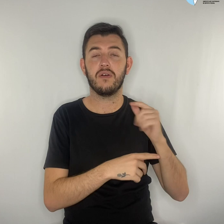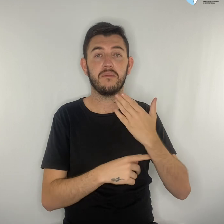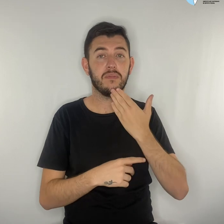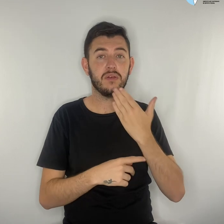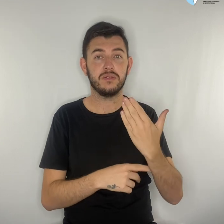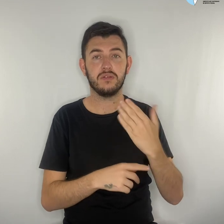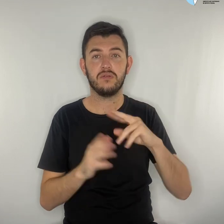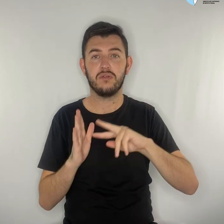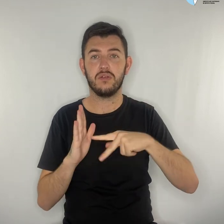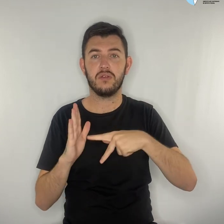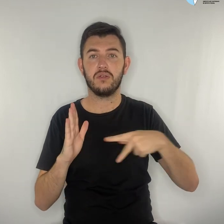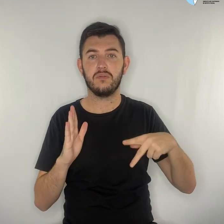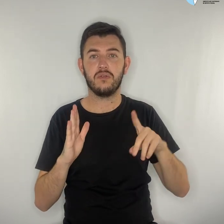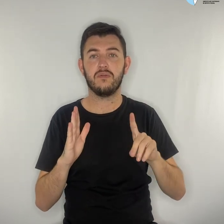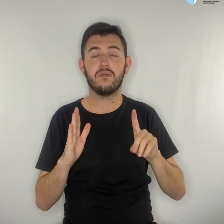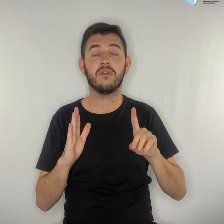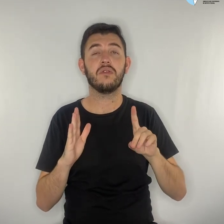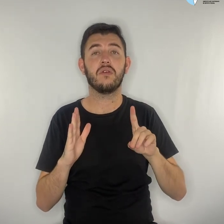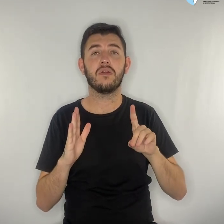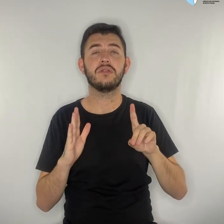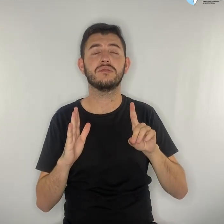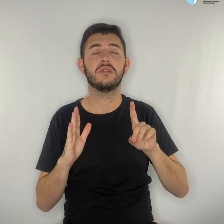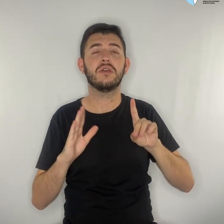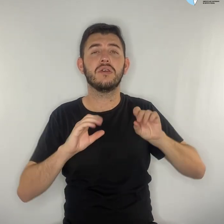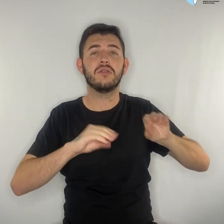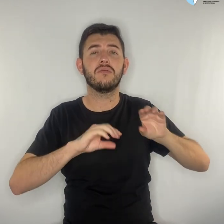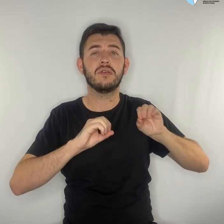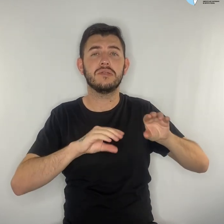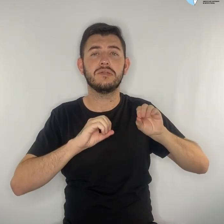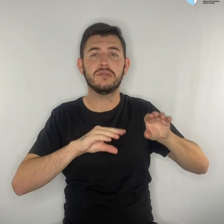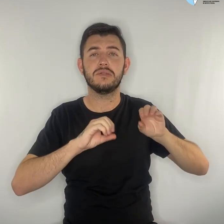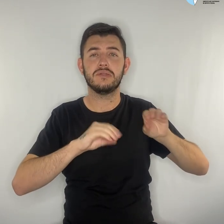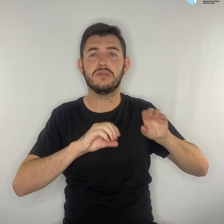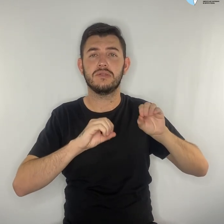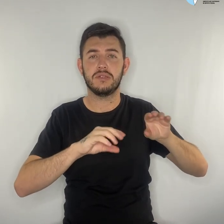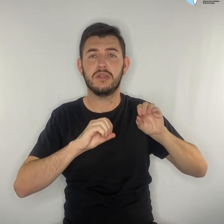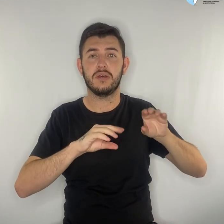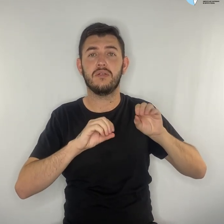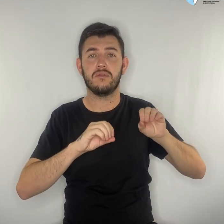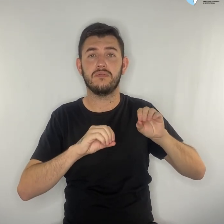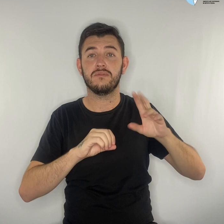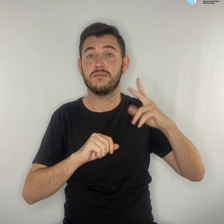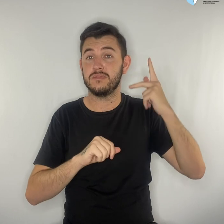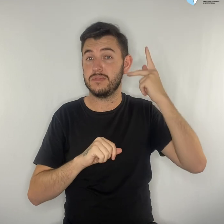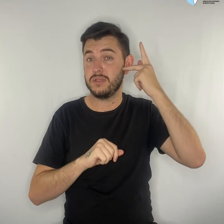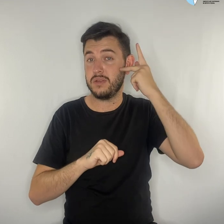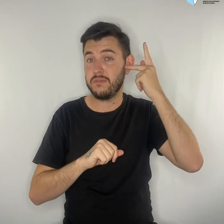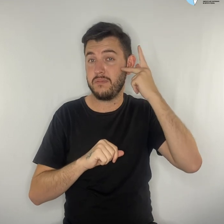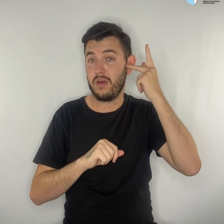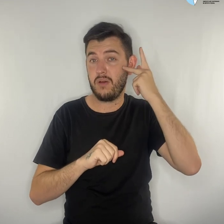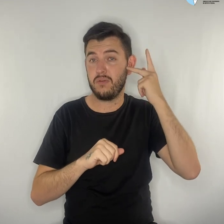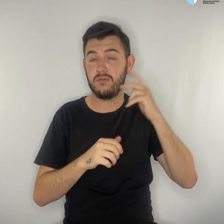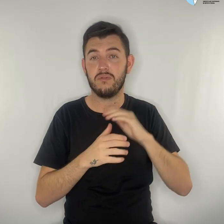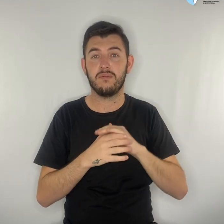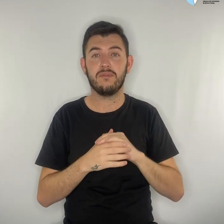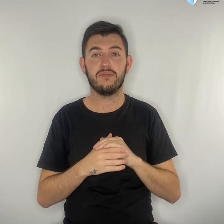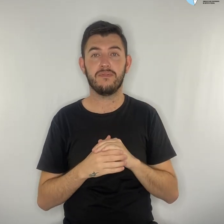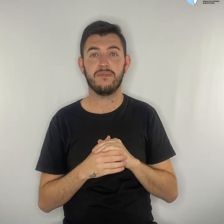Oficial do Estado de São Paulo. Os dados ainda mostram que 9 em cada 10